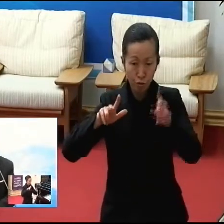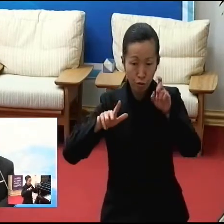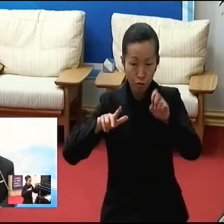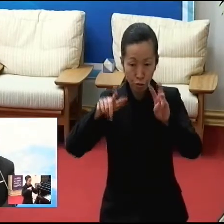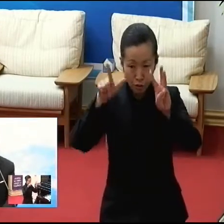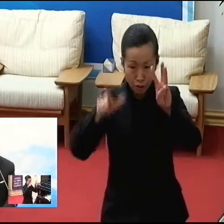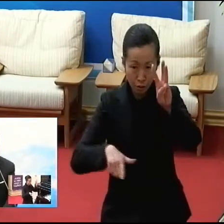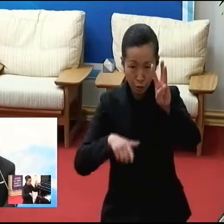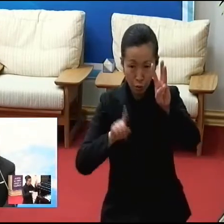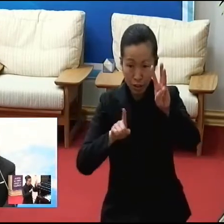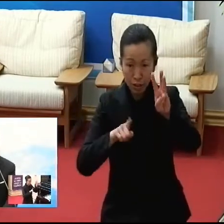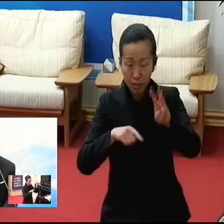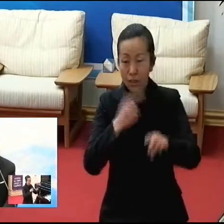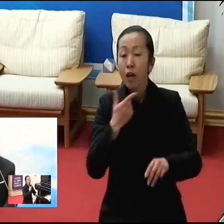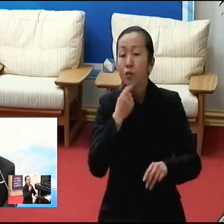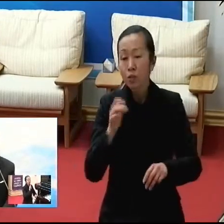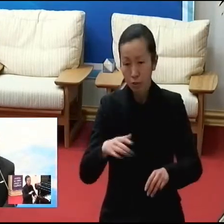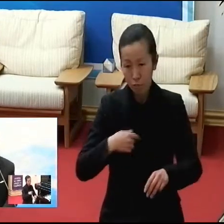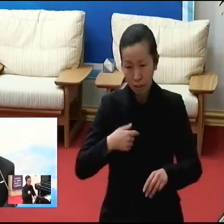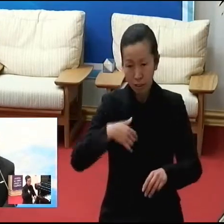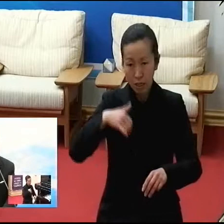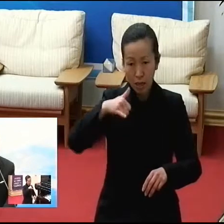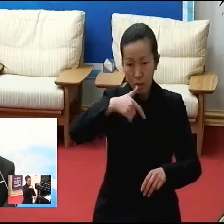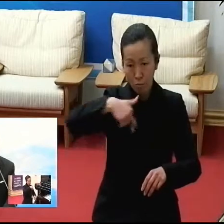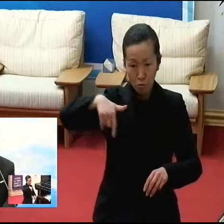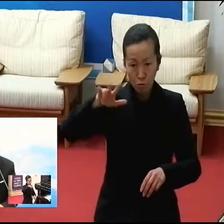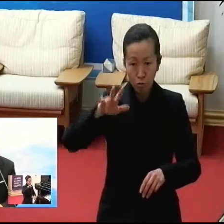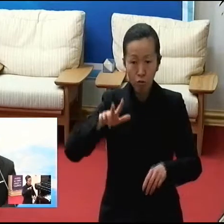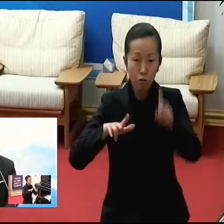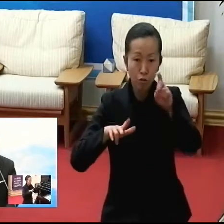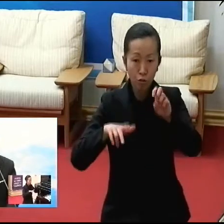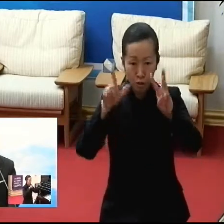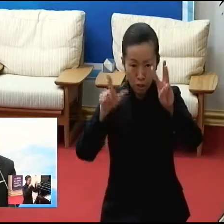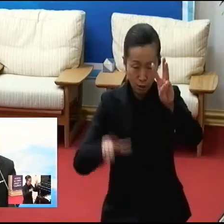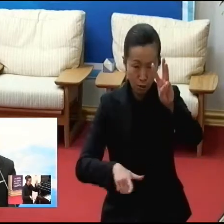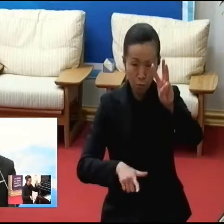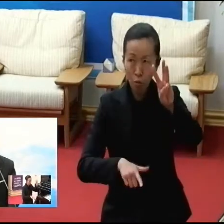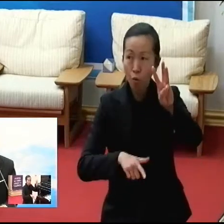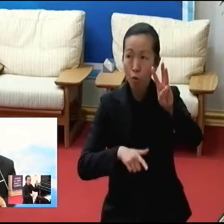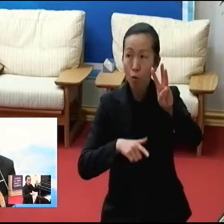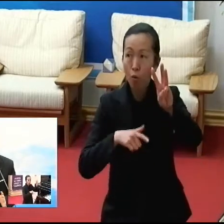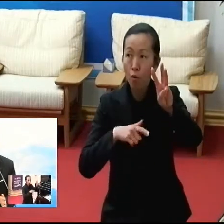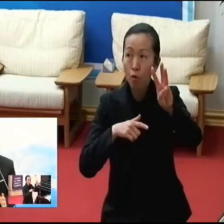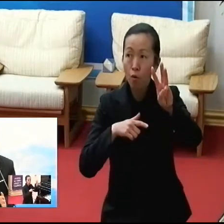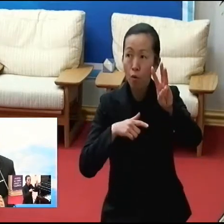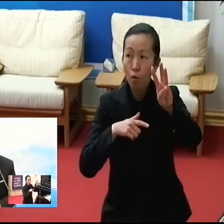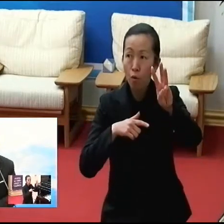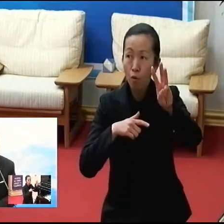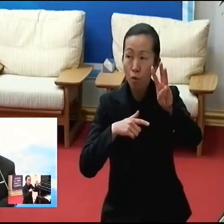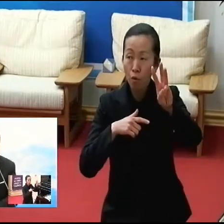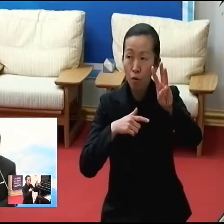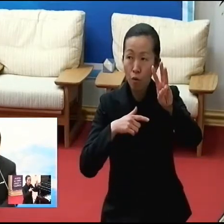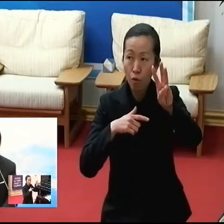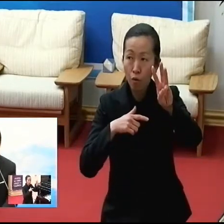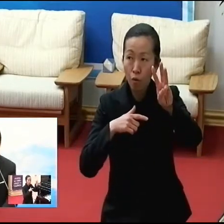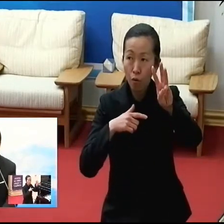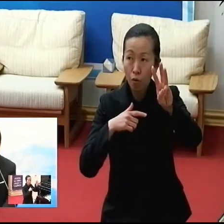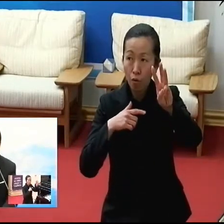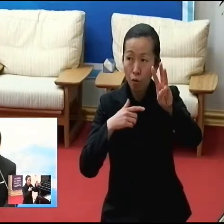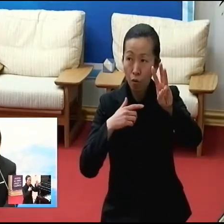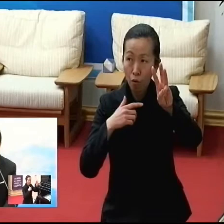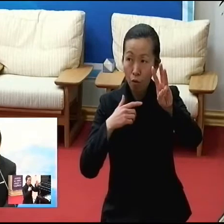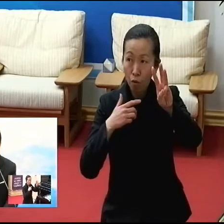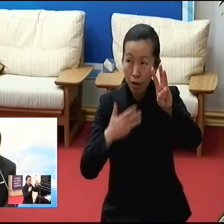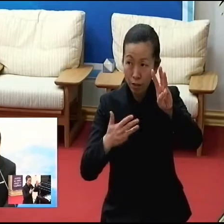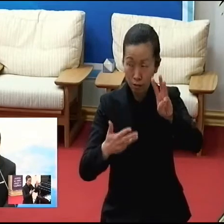を本当に好きです。 핫세스. 8節。 예, 어제나 오늘이나 동일하게 역사하는 하나님. 昨日も今日